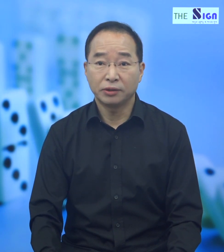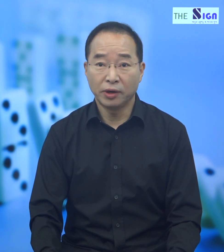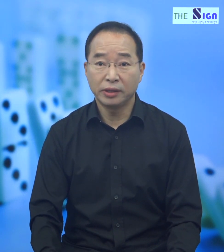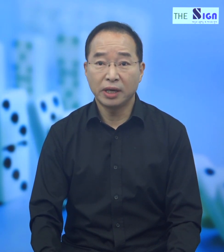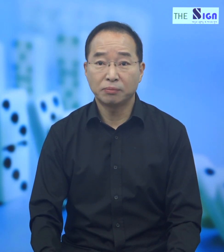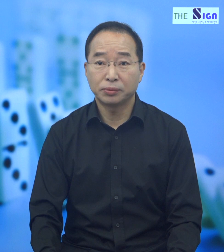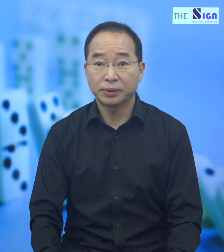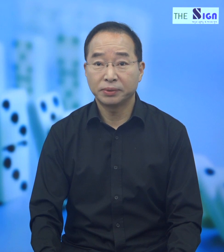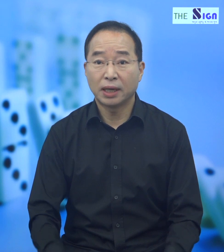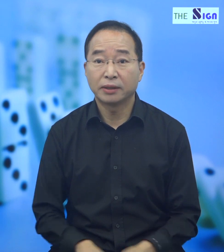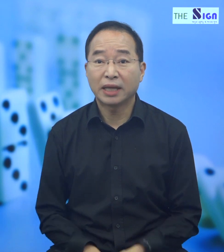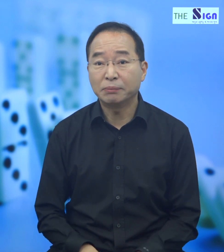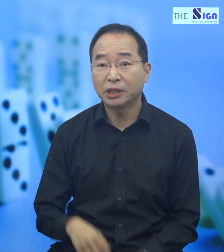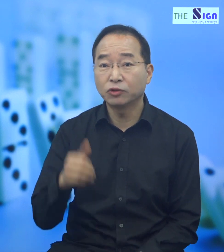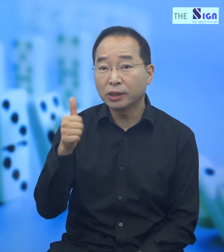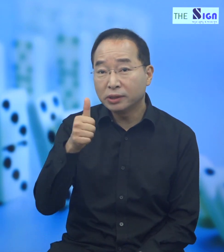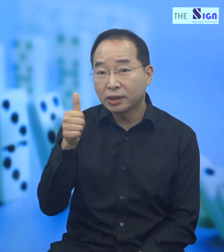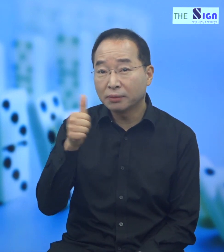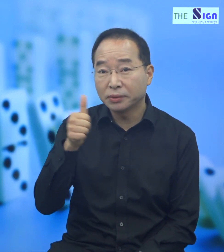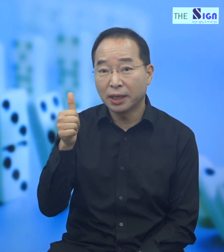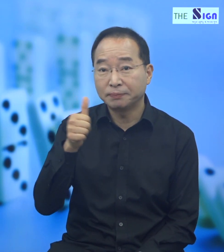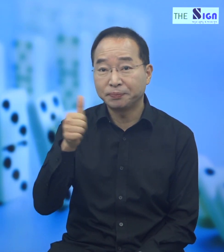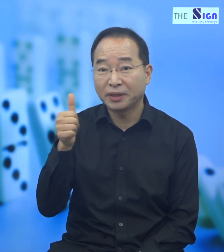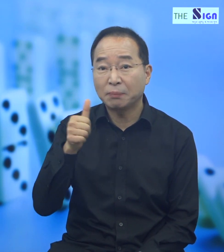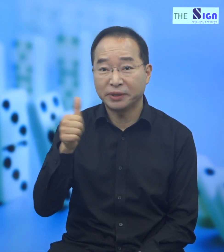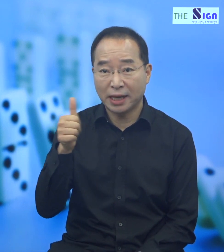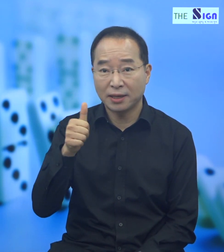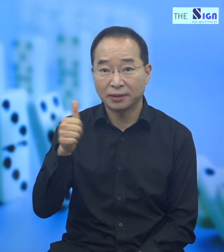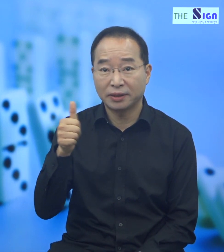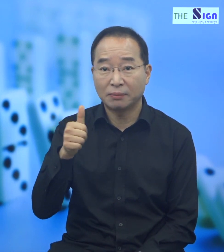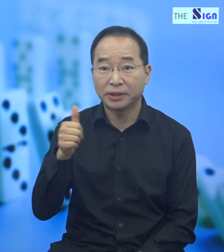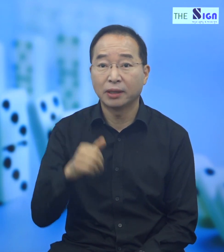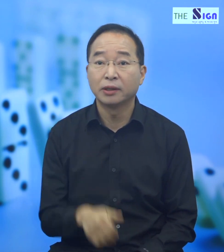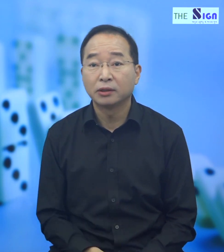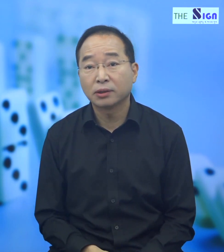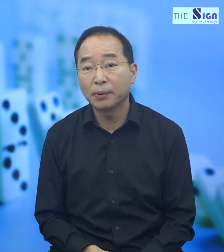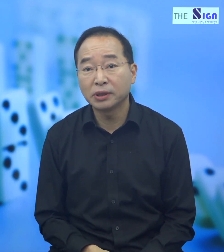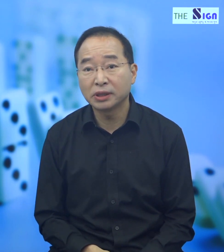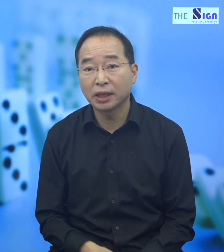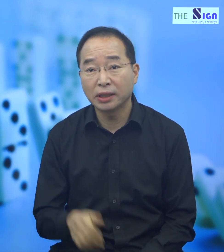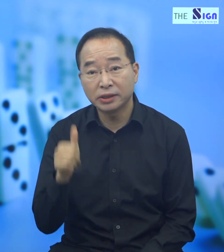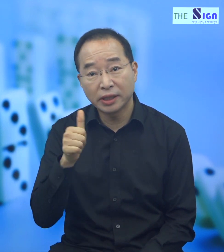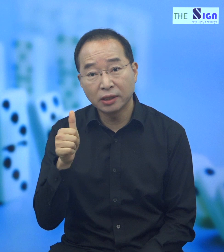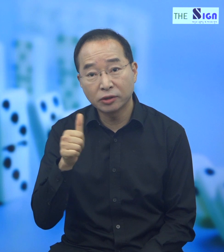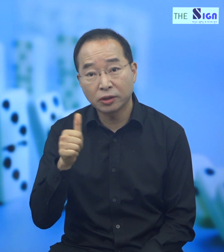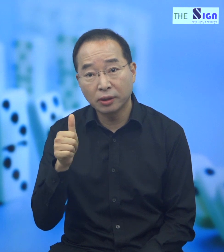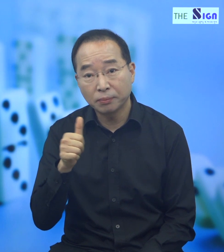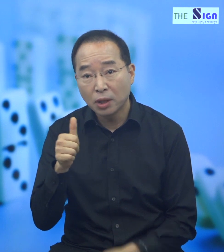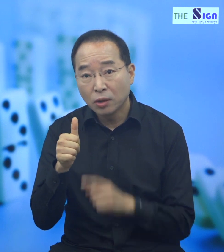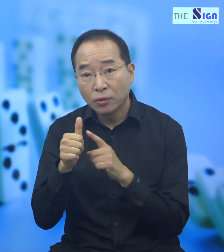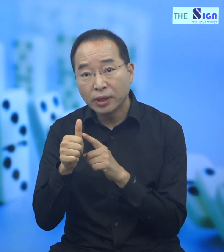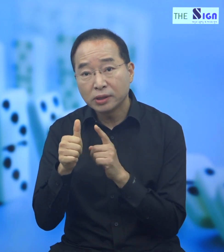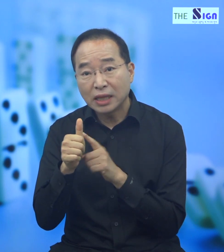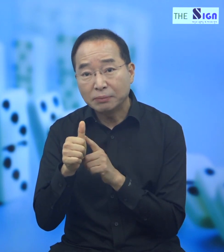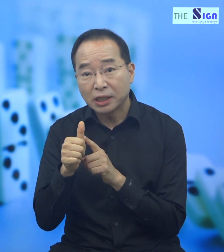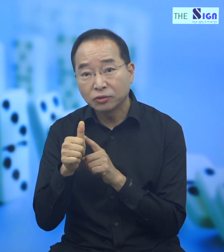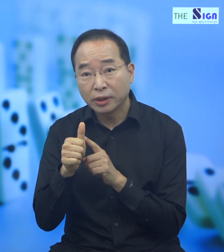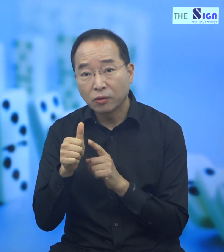여에 대한 부분입니다. 남자 수화는 이렇게 합니다. 남자. 첫 번째 시간에 이제 한 것처럼 여기 이제 남자도 되고